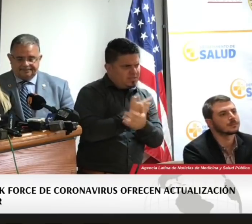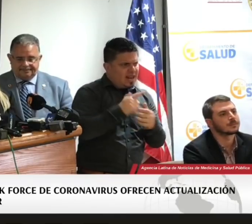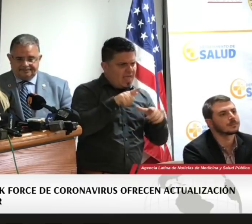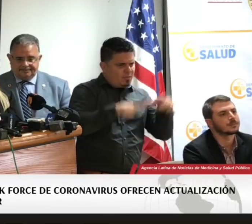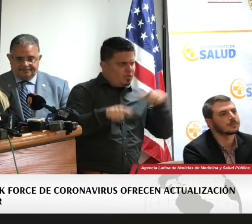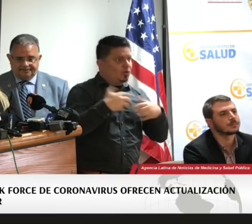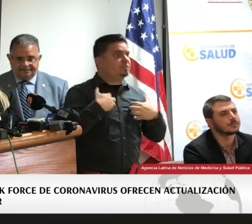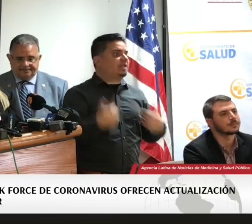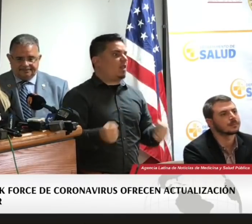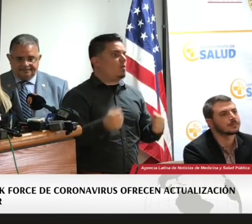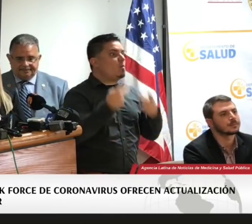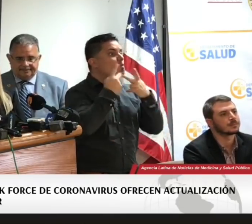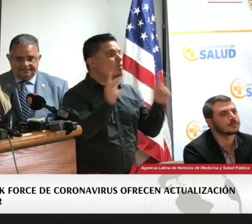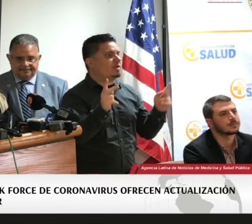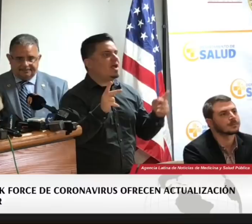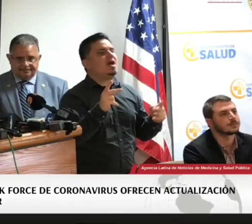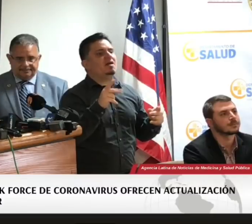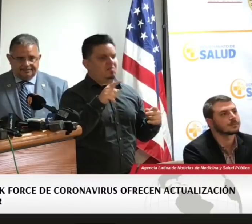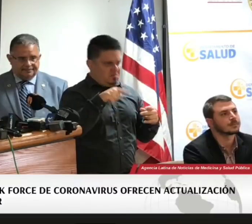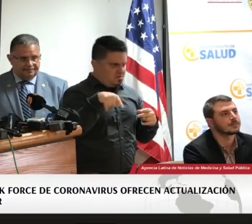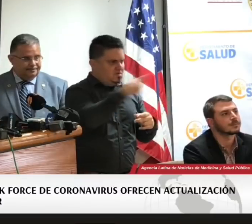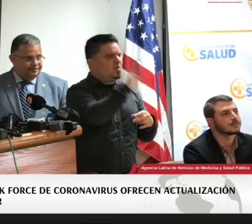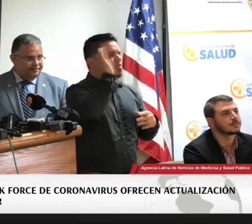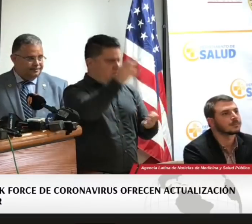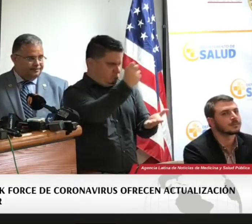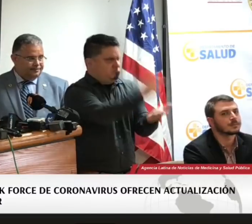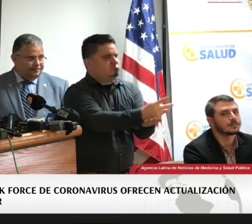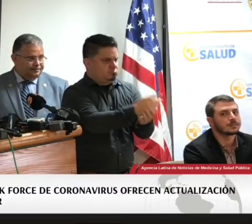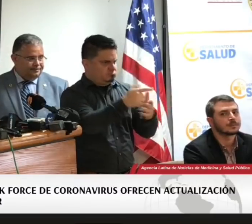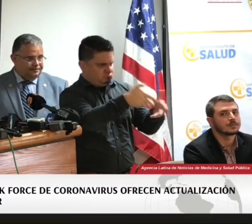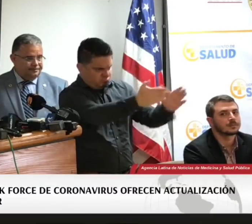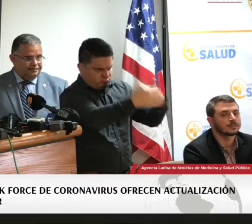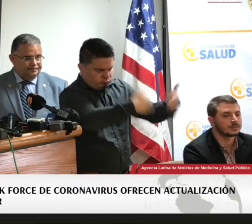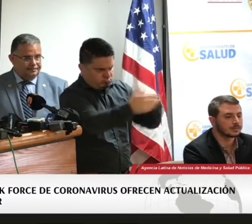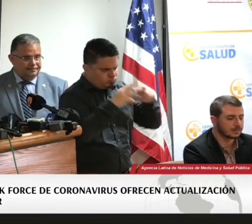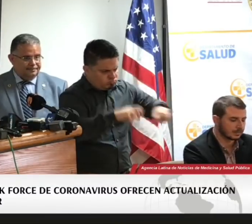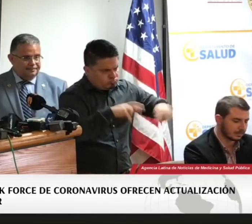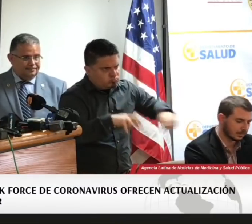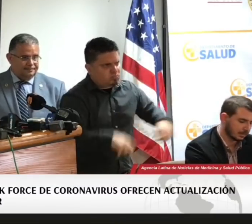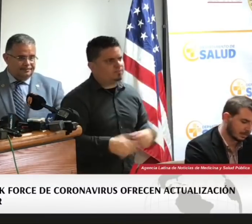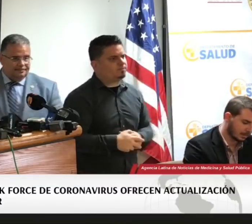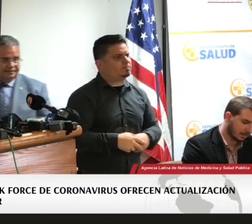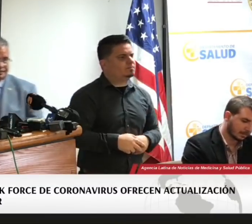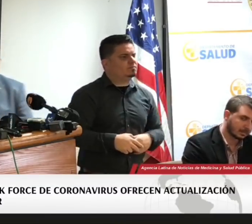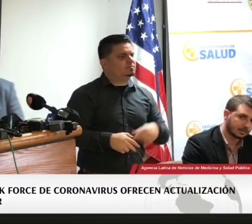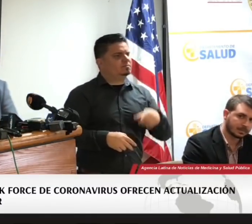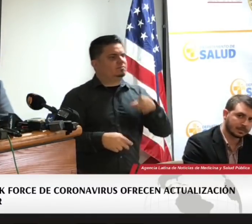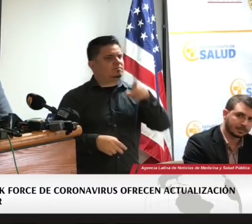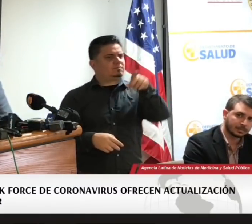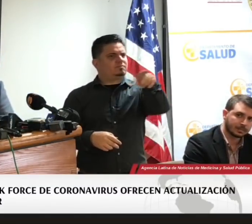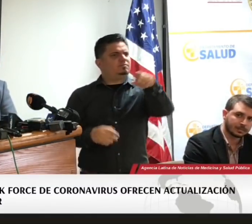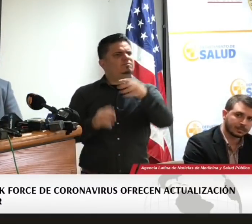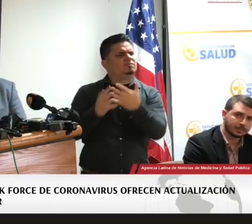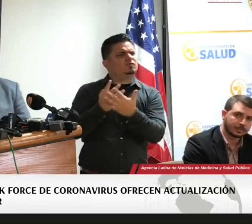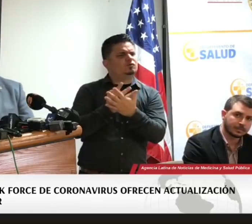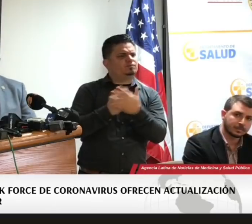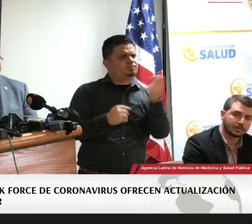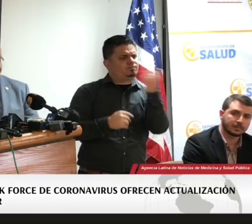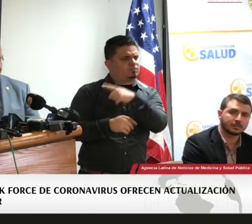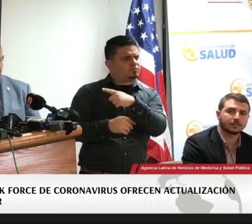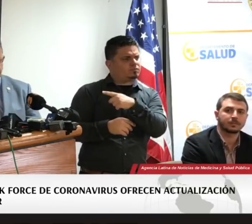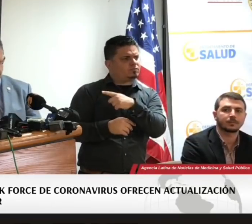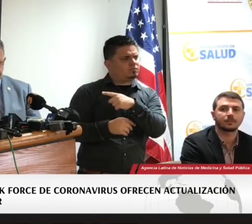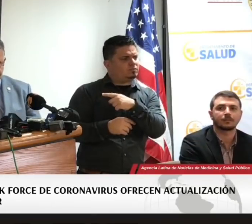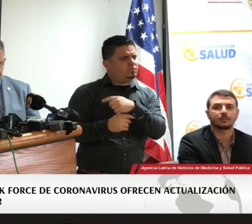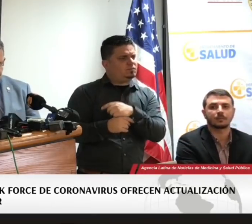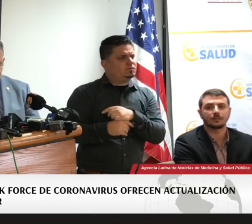con esa capacidad. Tenemos a Cyber News. Bueno, ahora varias preguntas. La primera es que están pidiendo que repitan el número. Obviamente sé que lo